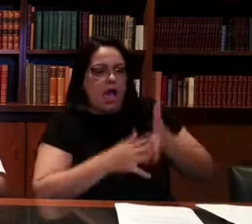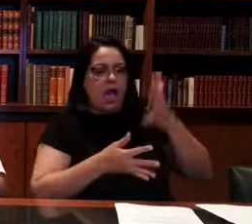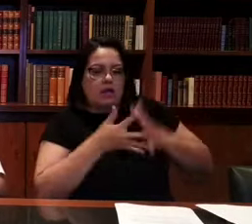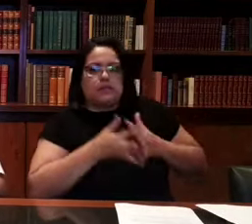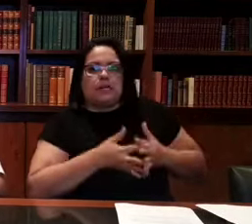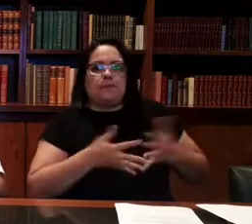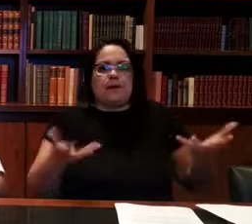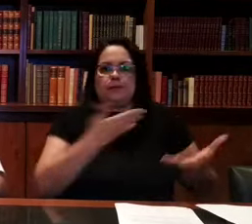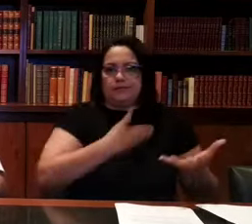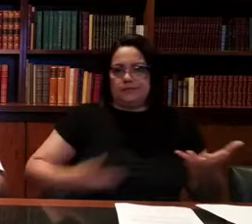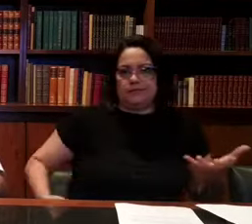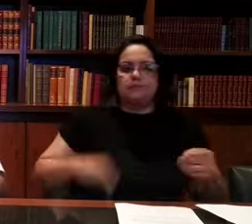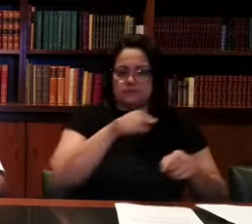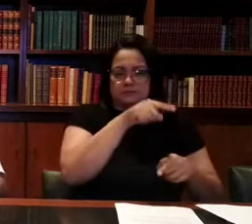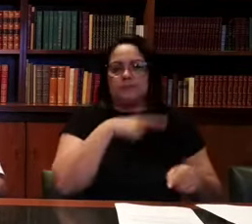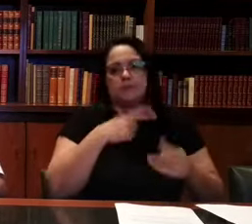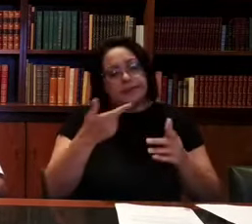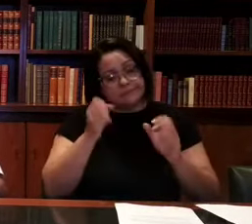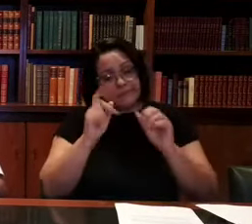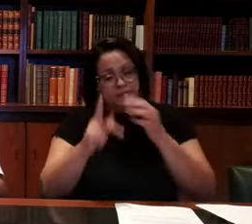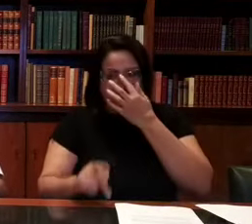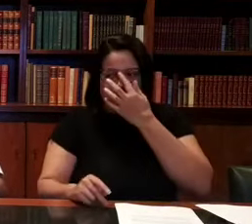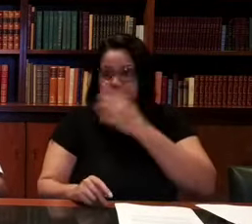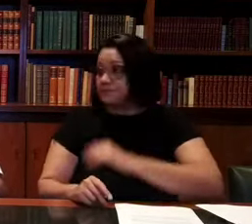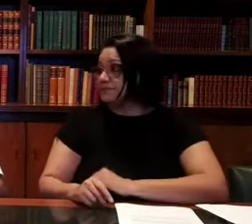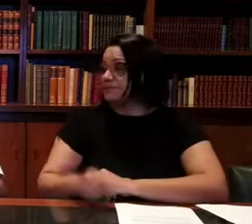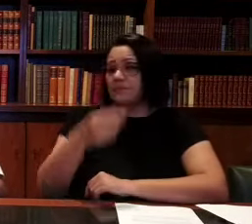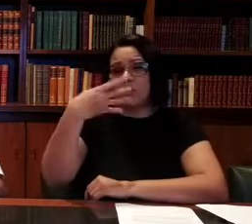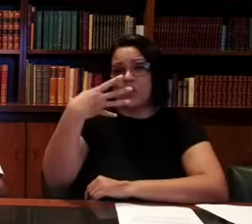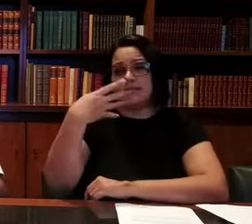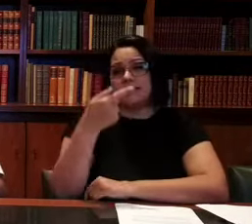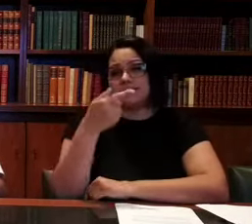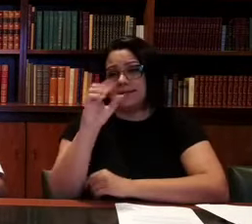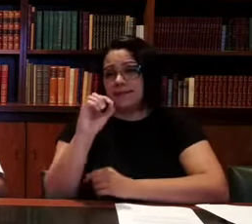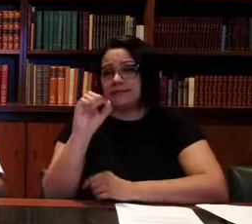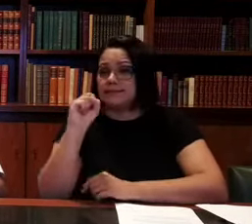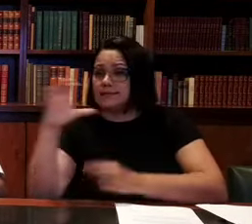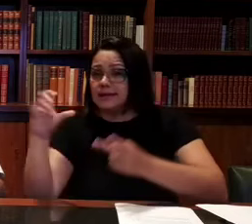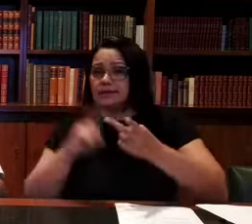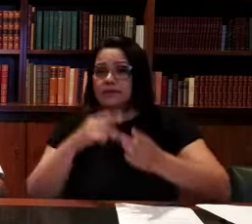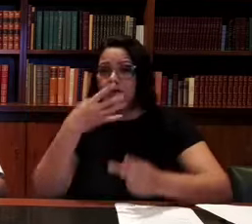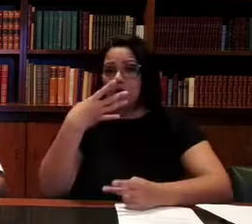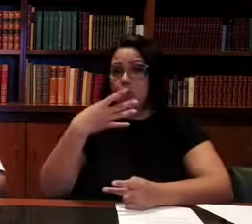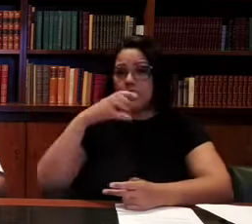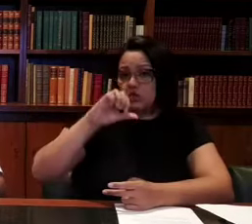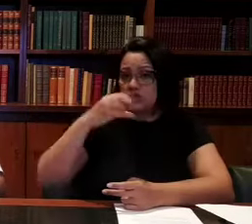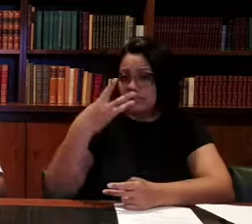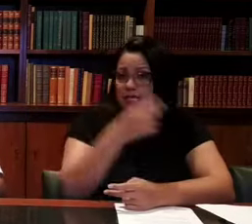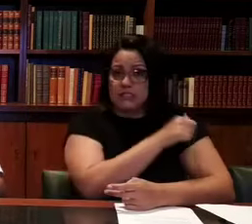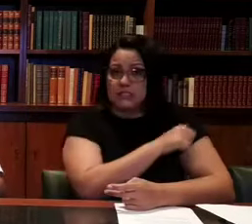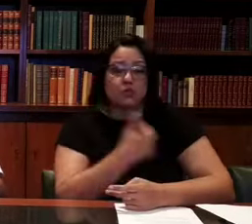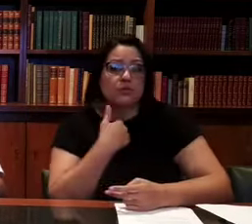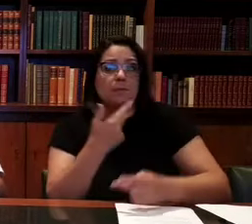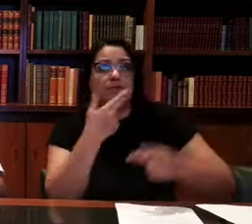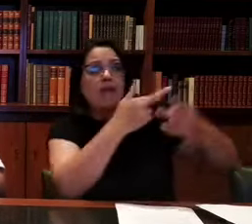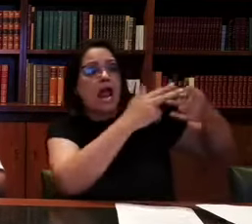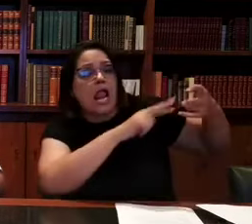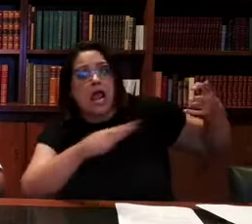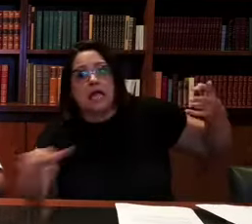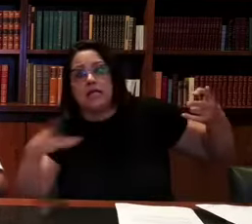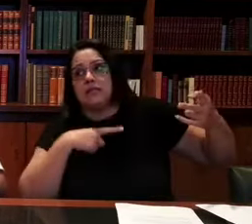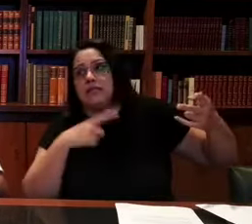atrapalhar o governo Tá mas também a gente tem 470 Santa Catarina 280/4 nova Três Rios eu não vou falar todos os senão eu vou